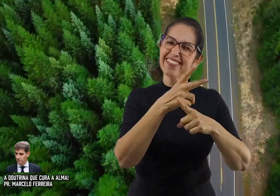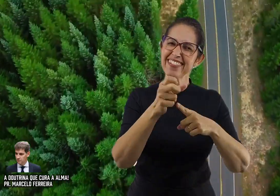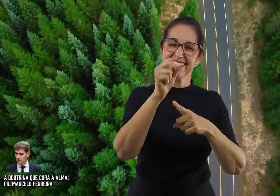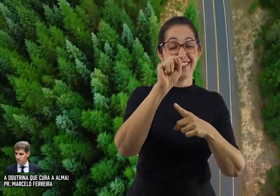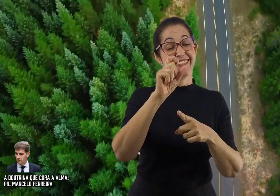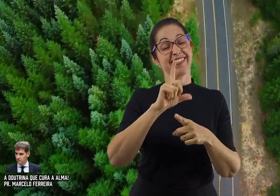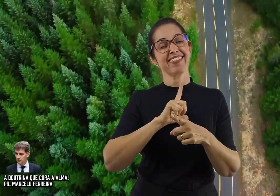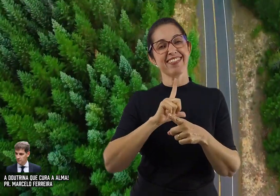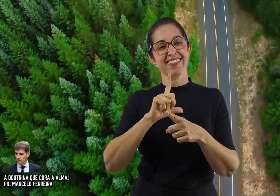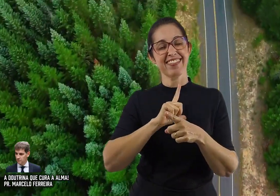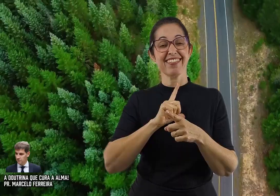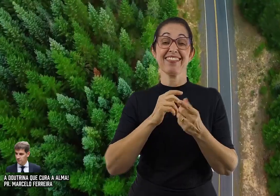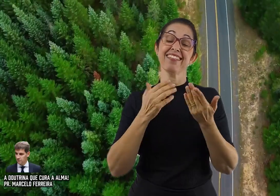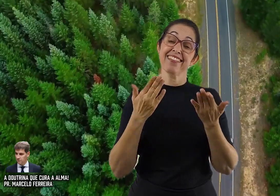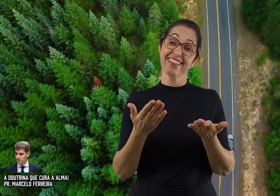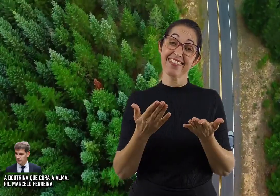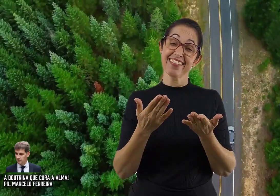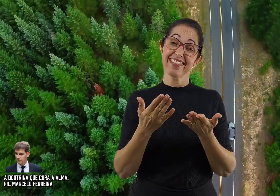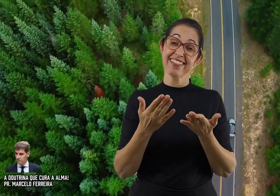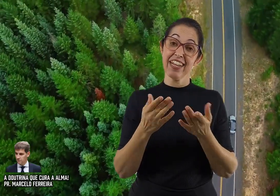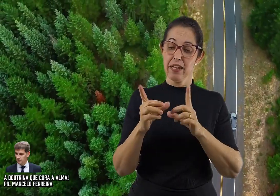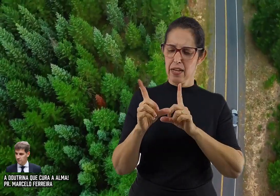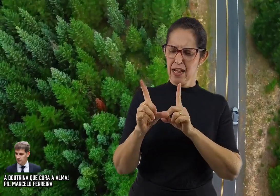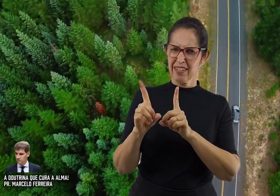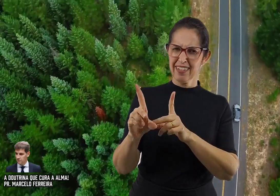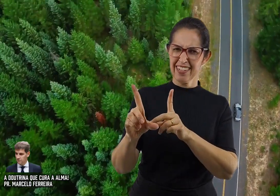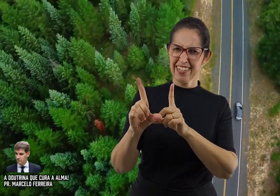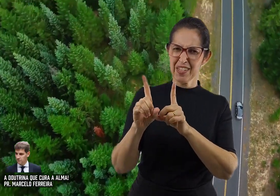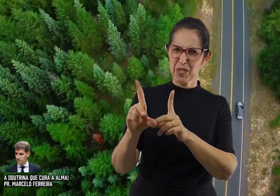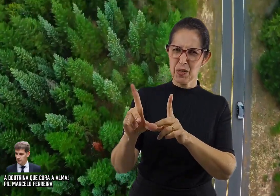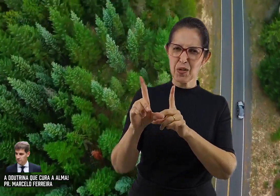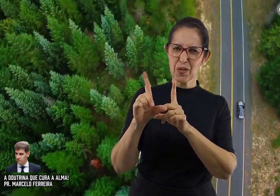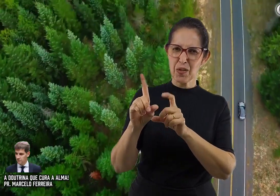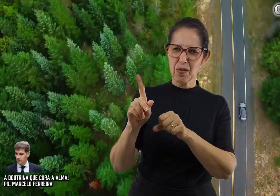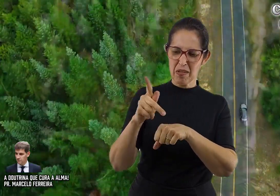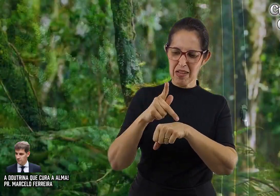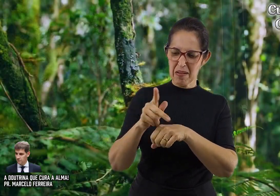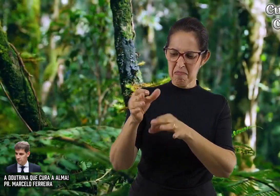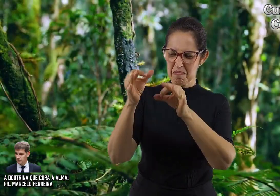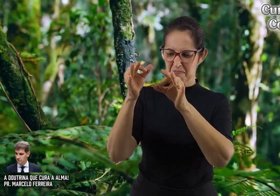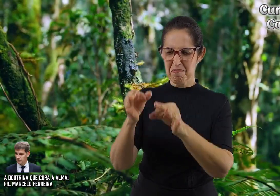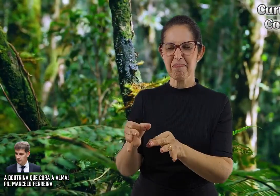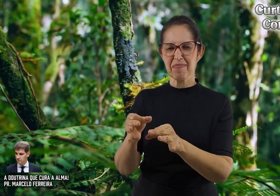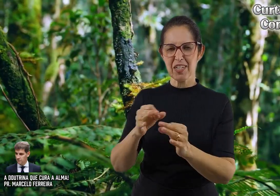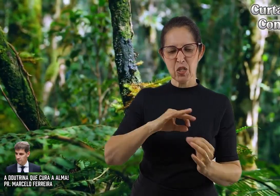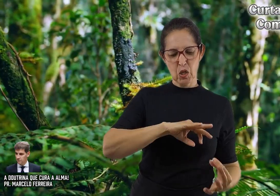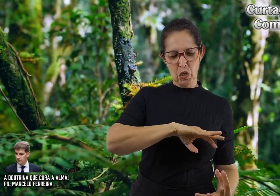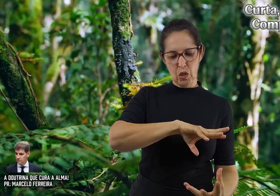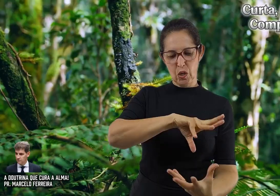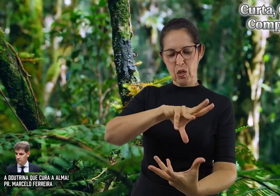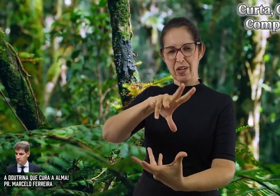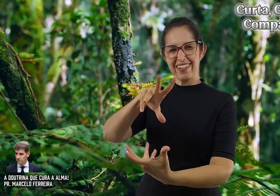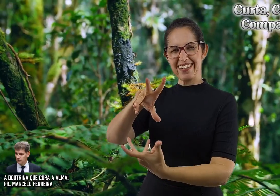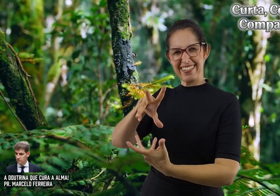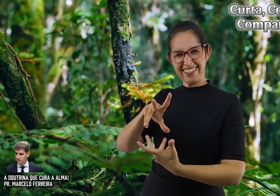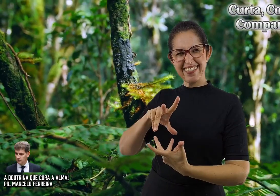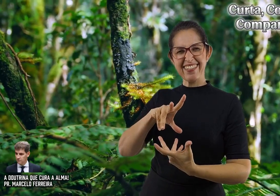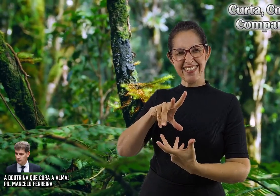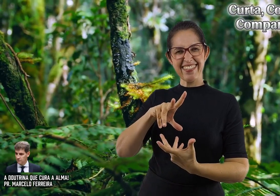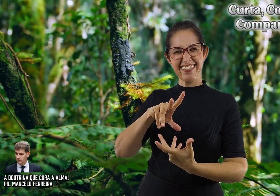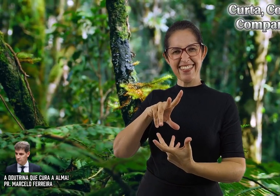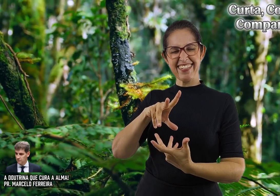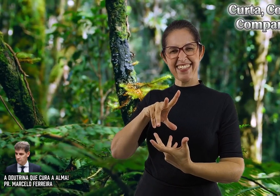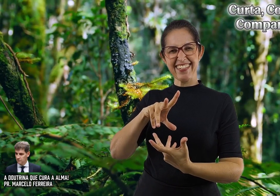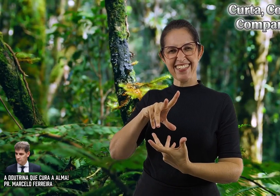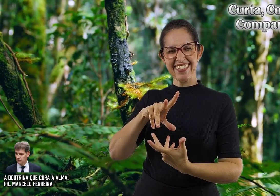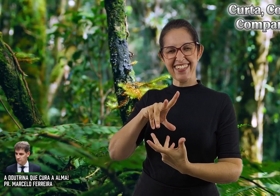vitorioso. A doutrina, não tem uma doutrina não, a Bíblia é uma só. Doutrina é